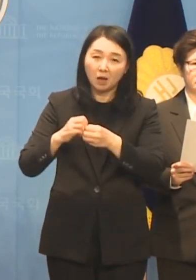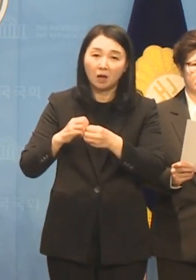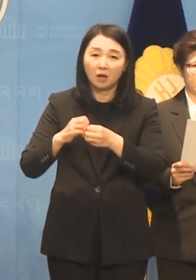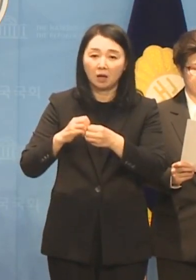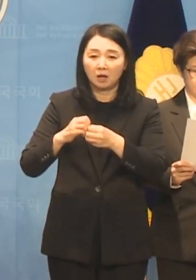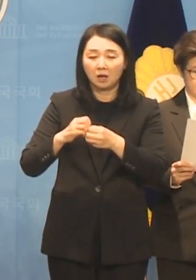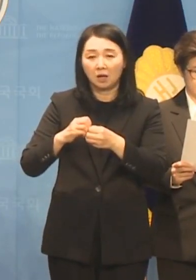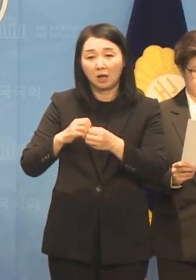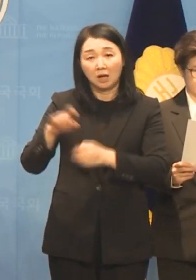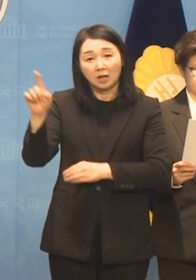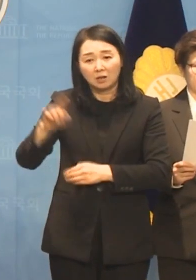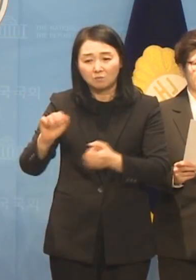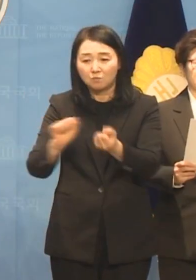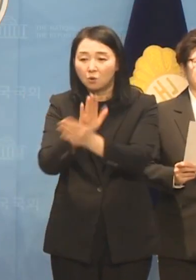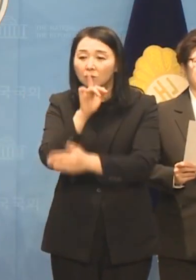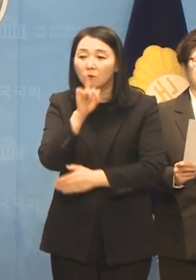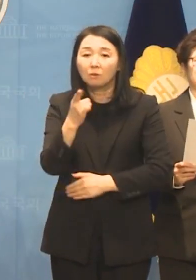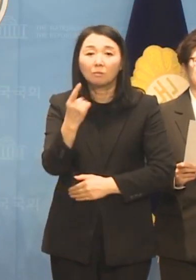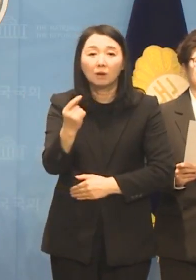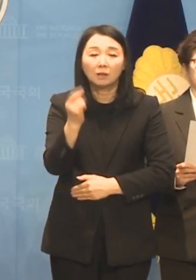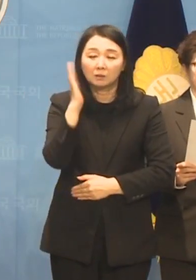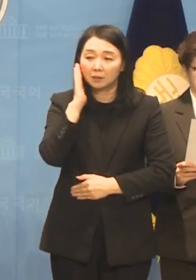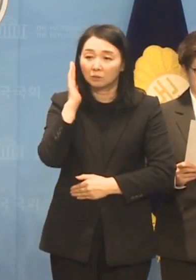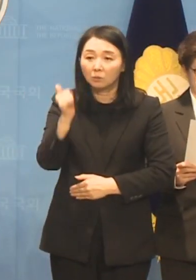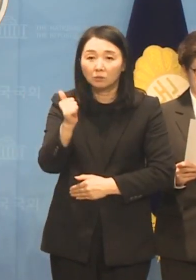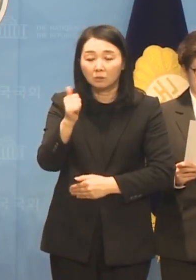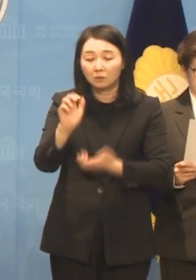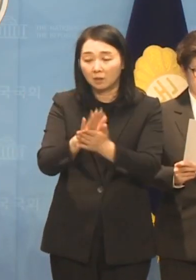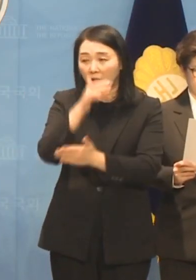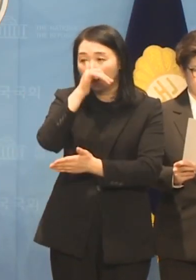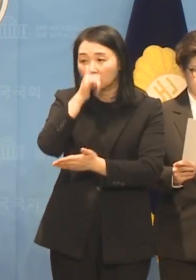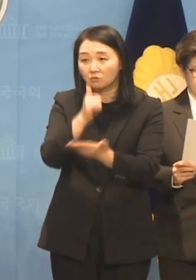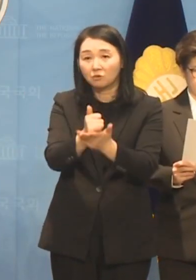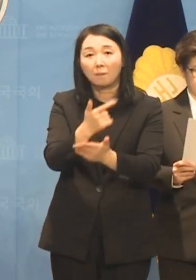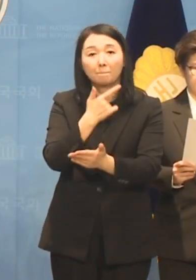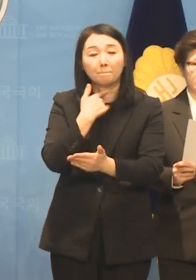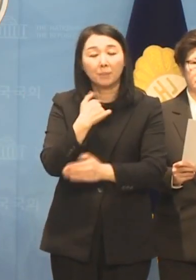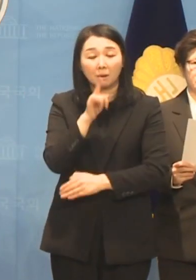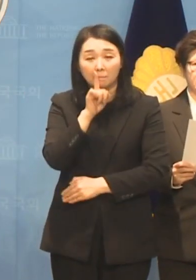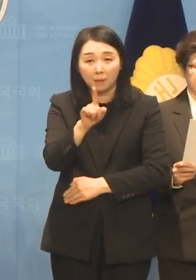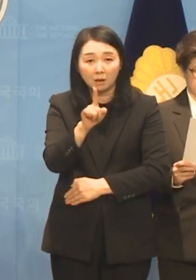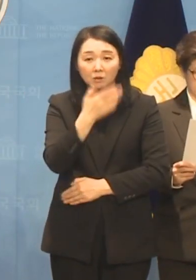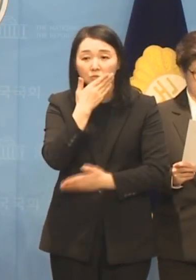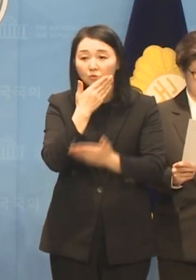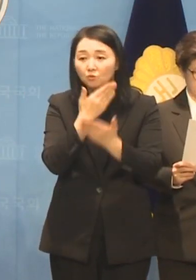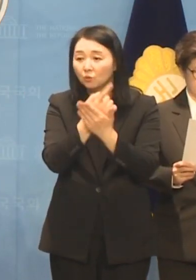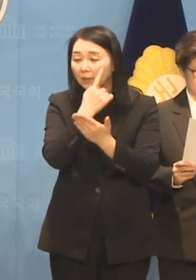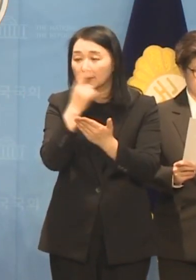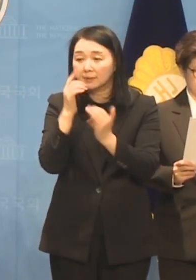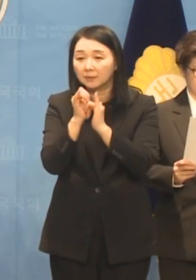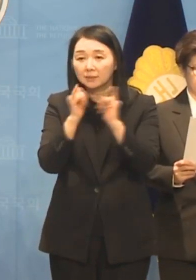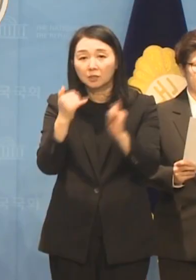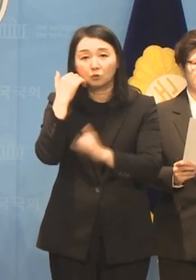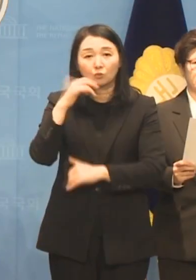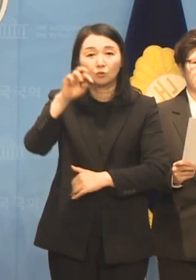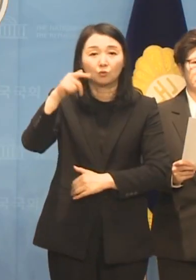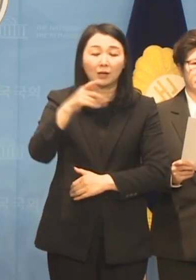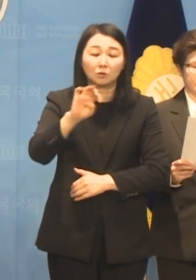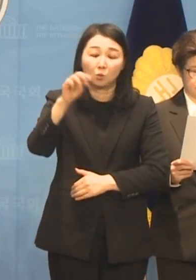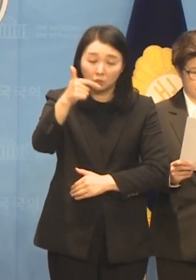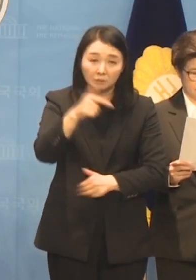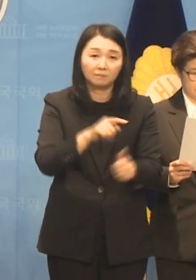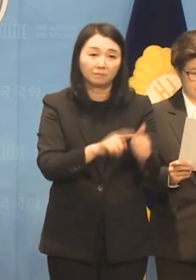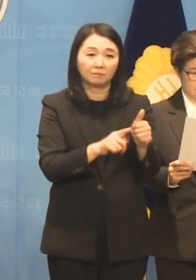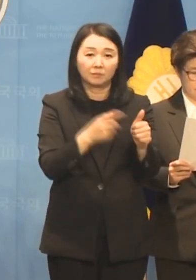폭동을 일으켰다고 하는데 대통령이 내란죄를 범했다고 주장하는 핵심 증인인 곽종근